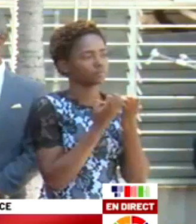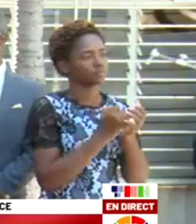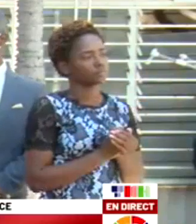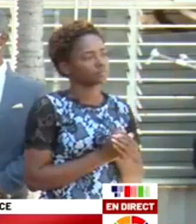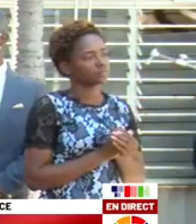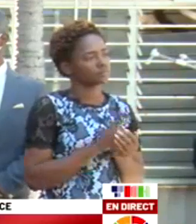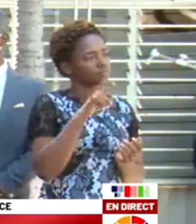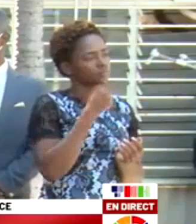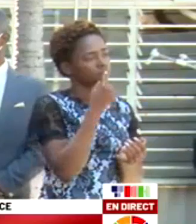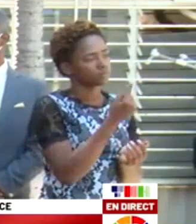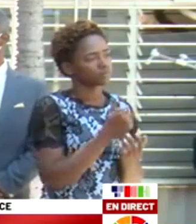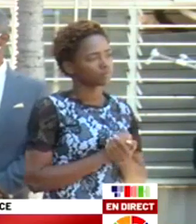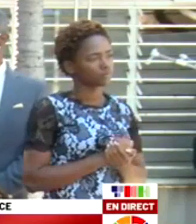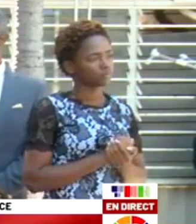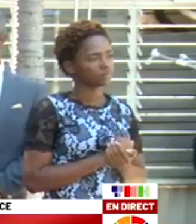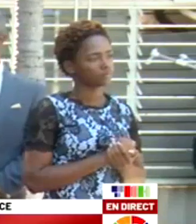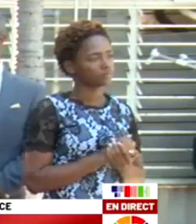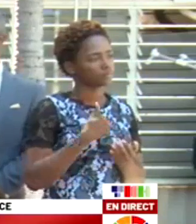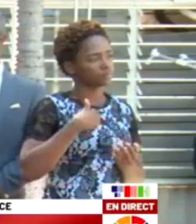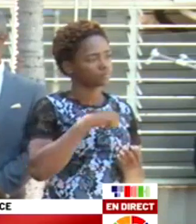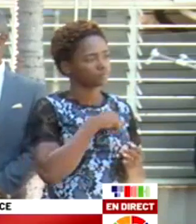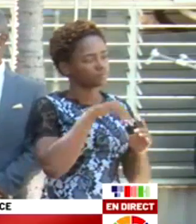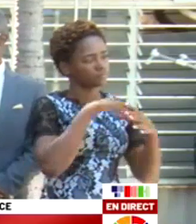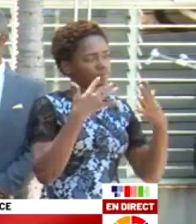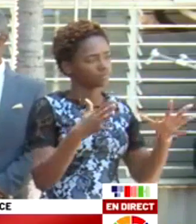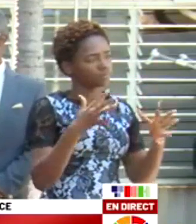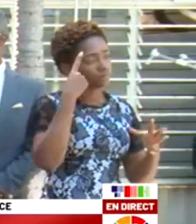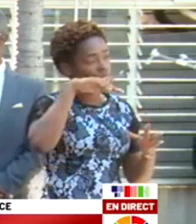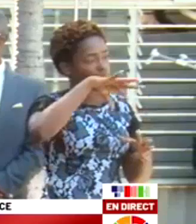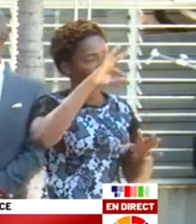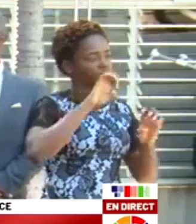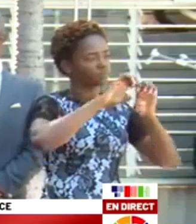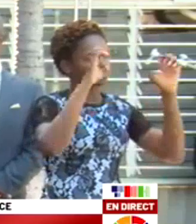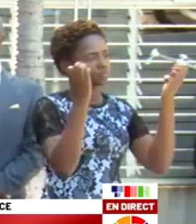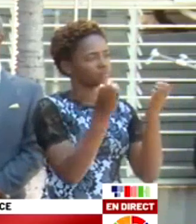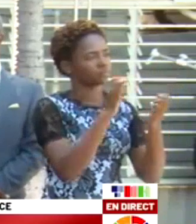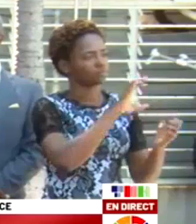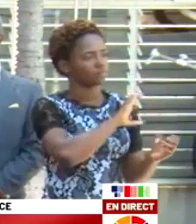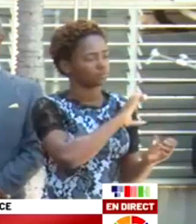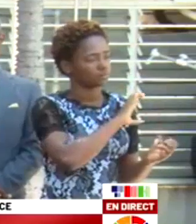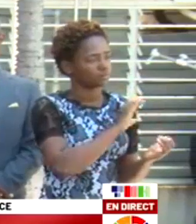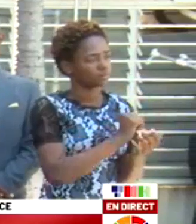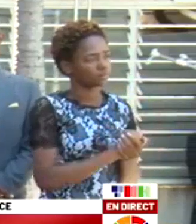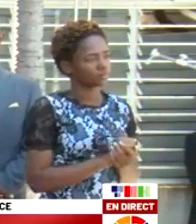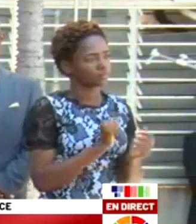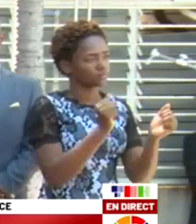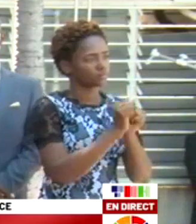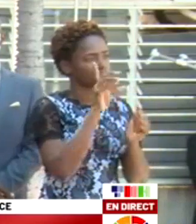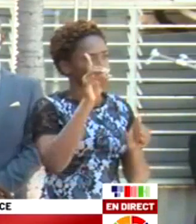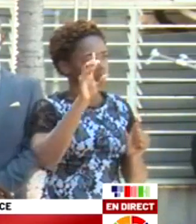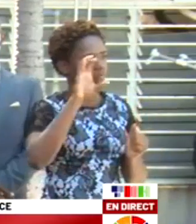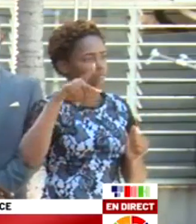faut nous dire que nous avons une phase finale pour nous recevoir des équipements qui permettent que la police, avec